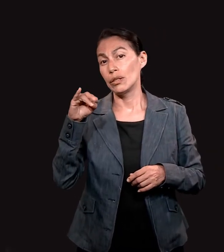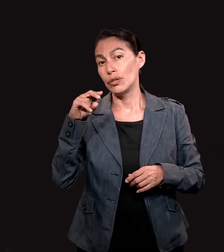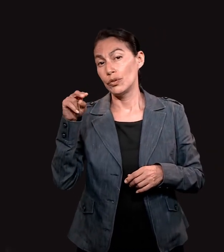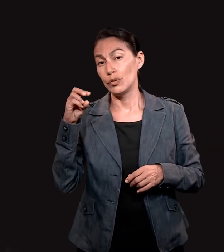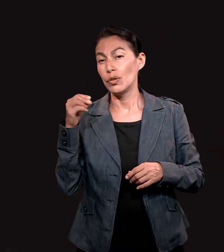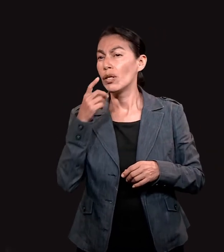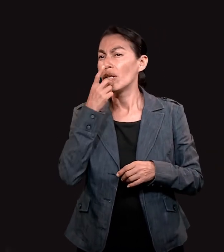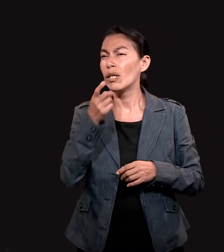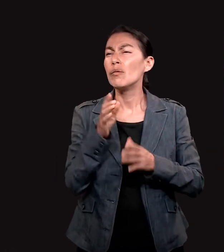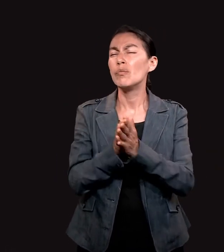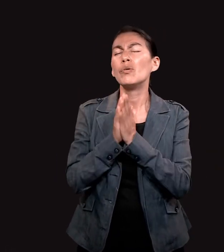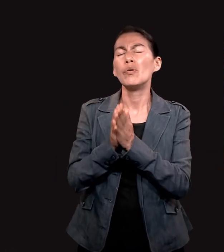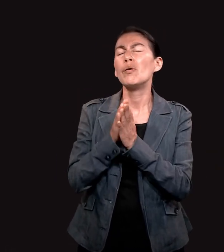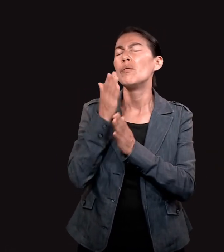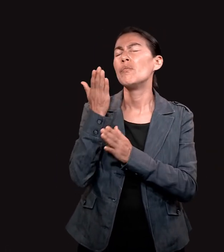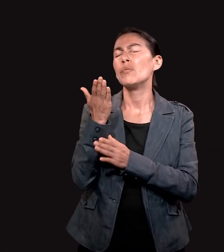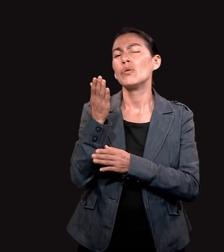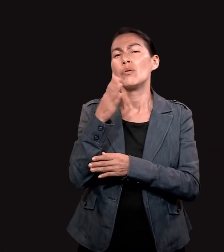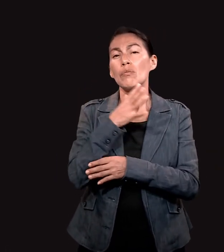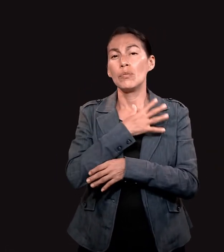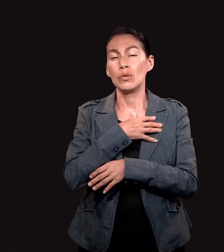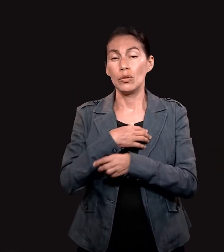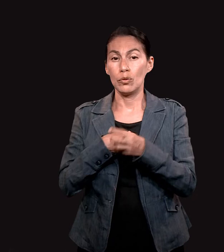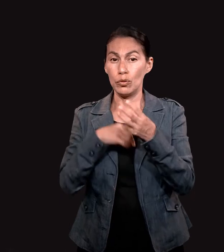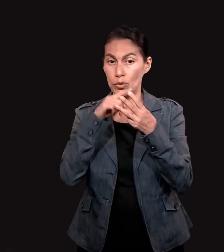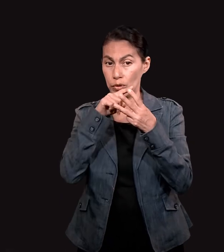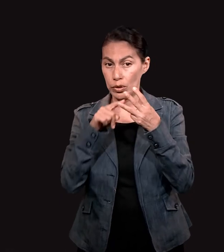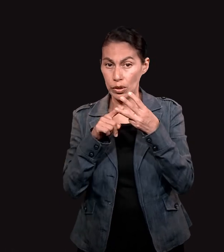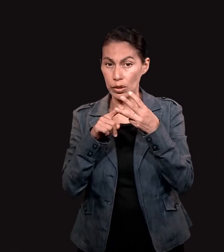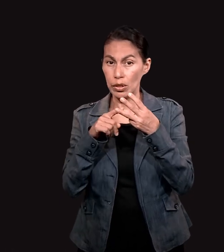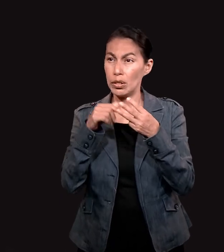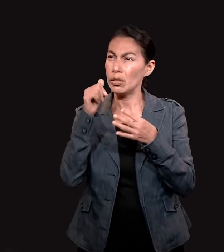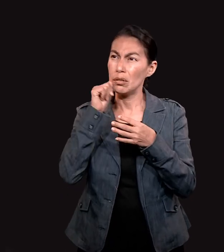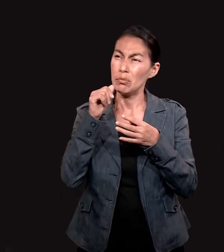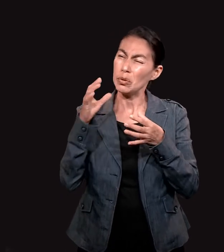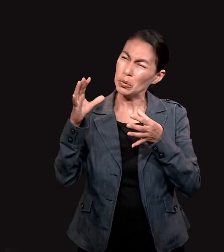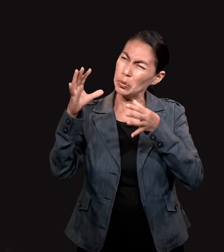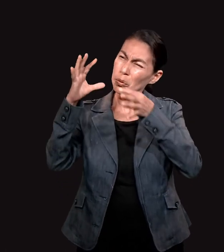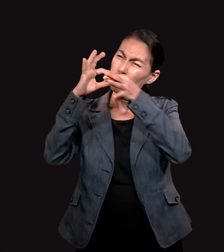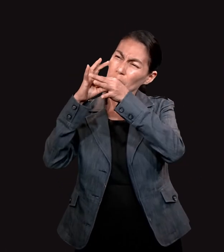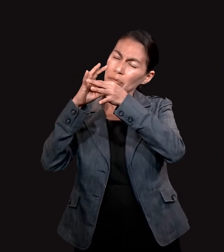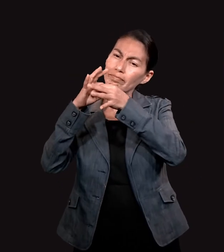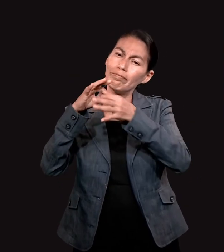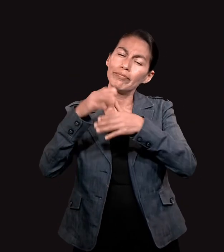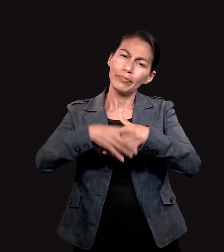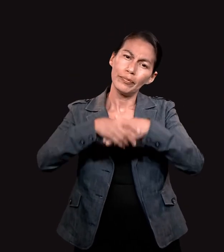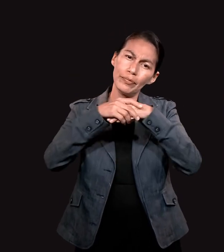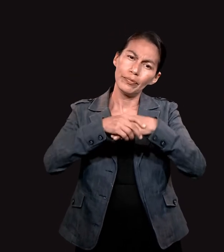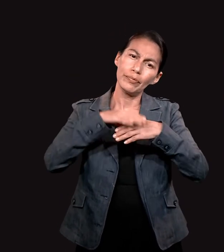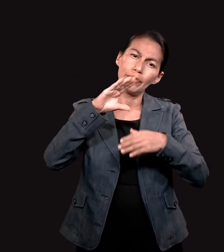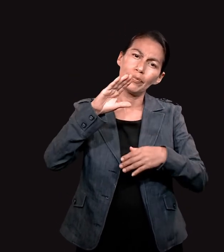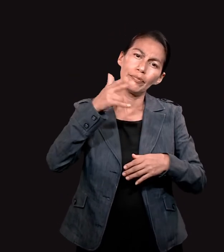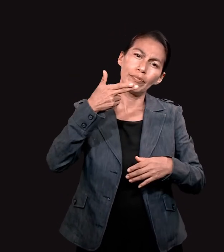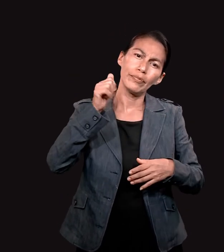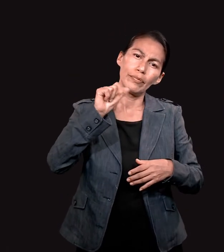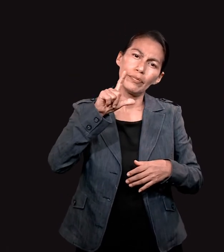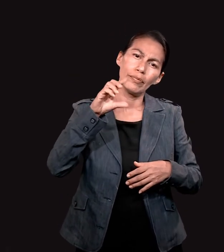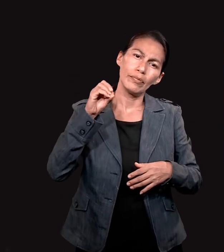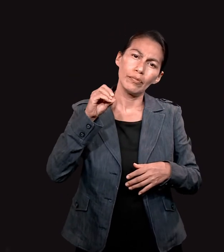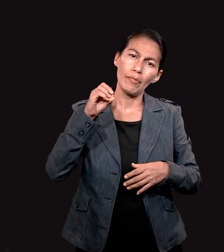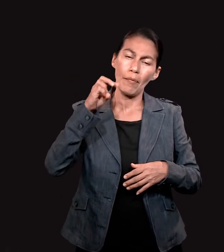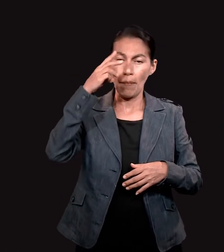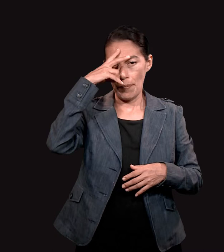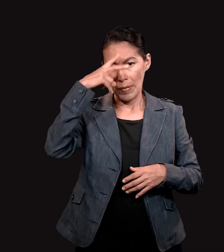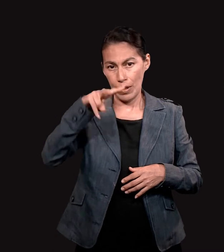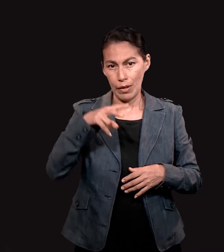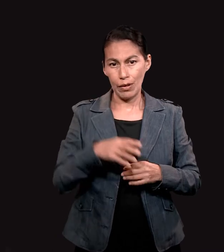hijas, que nunca se aparten de la presencia de Dios. Amén. Saludos desde Chalco, México. Dios les